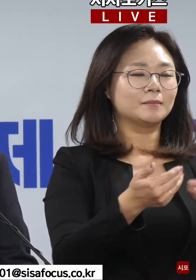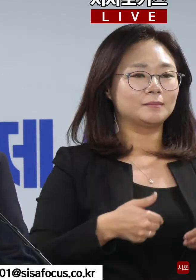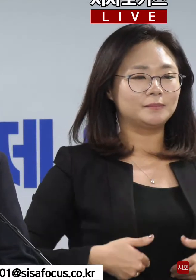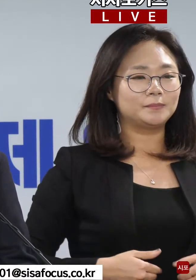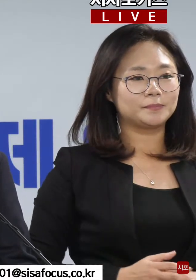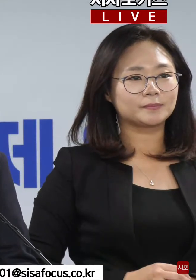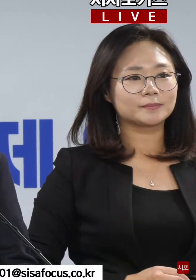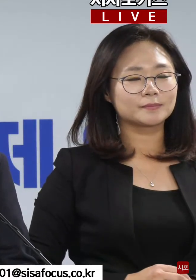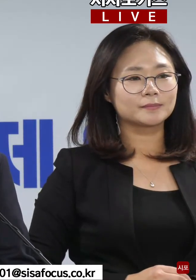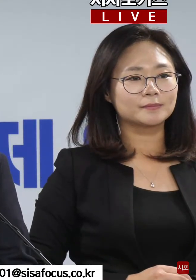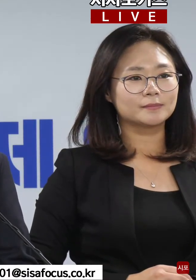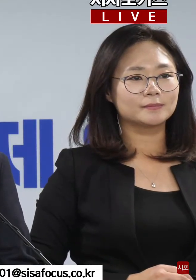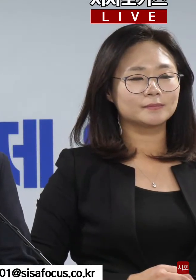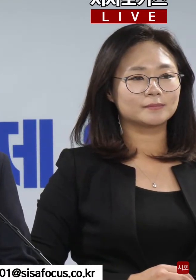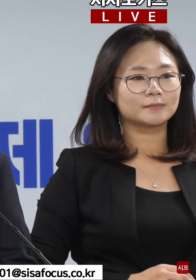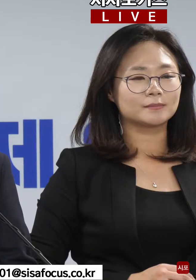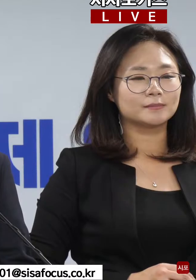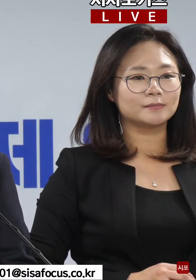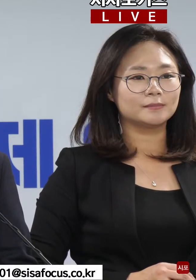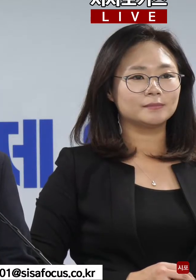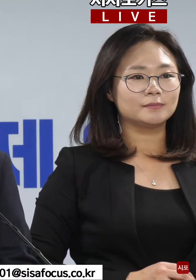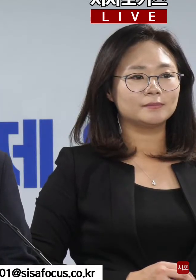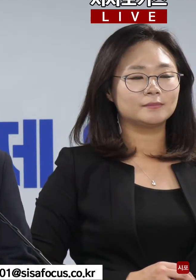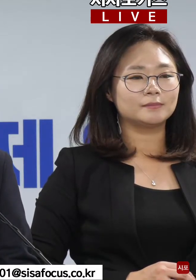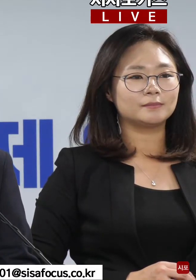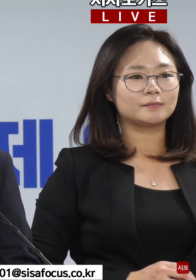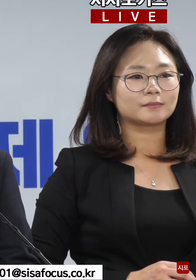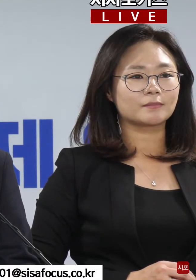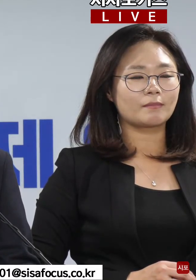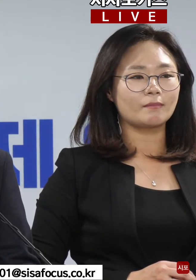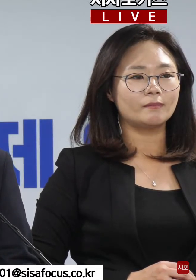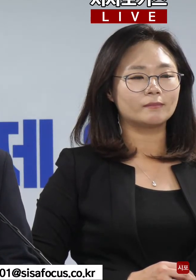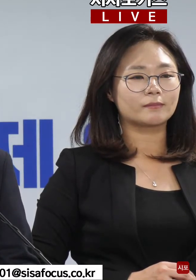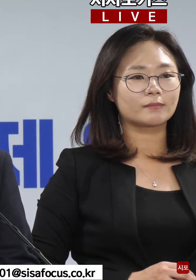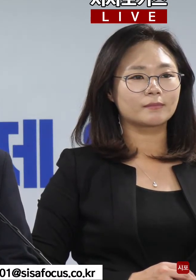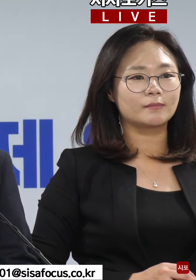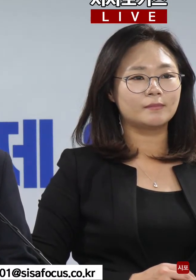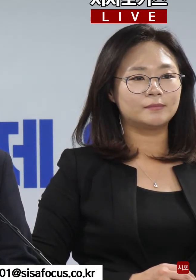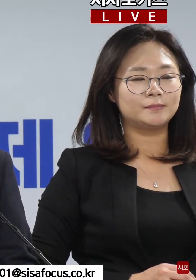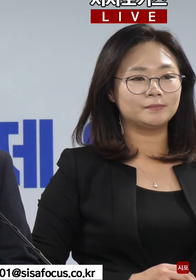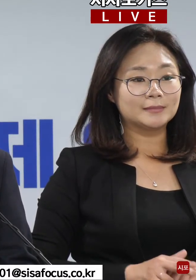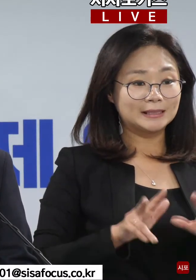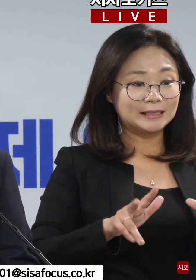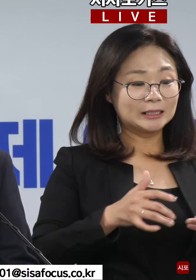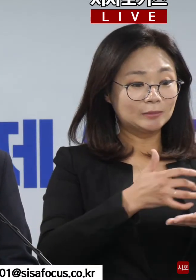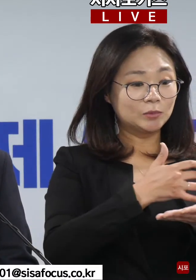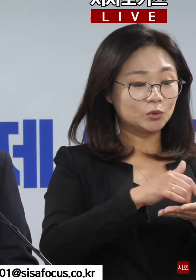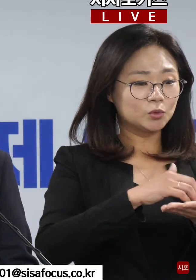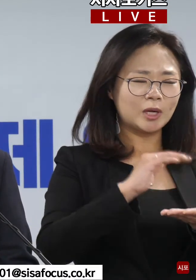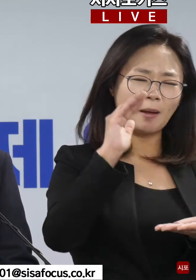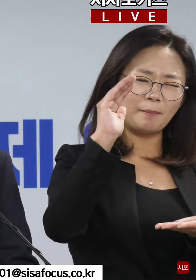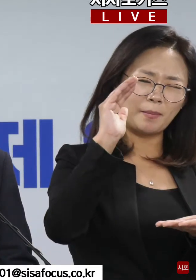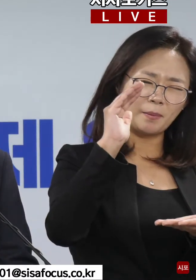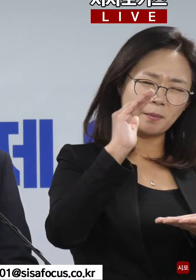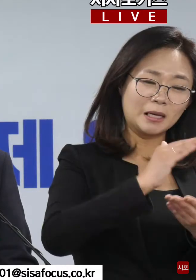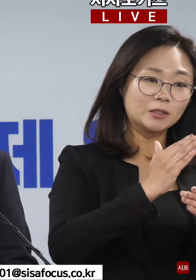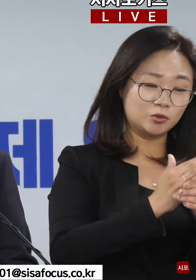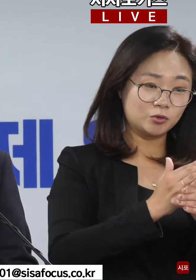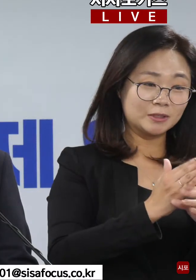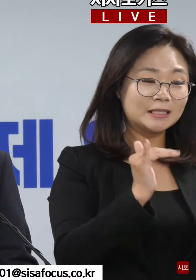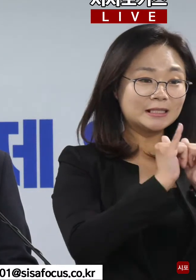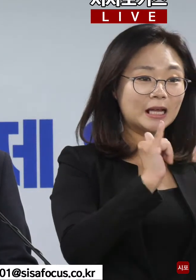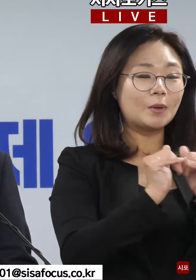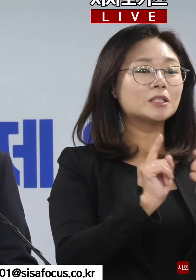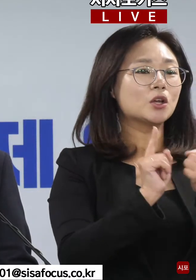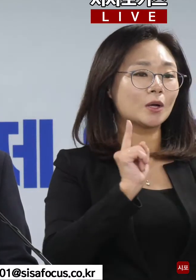것이 필요하다라고 말씀드리겠습니다. 지금 약간의 소강 상태로 보여지지만 저는 이